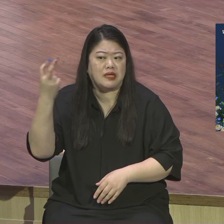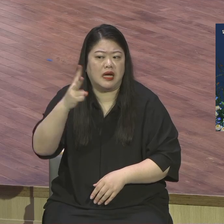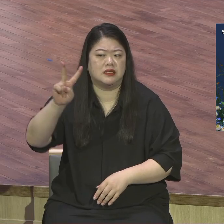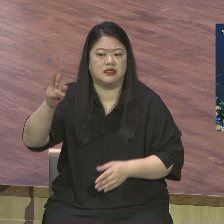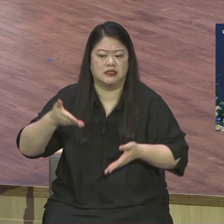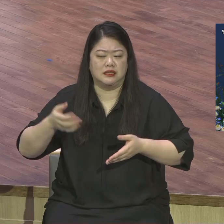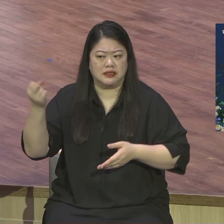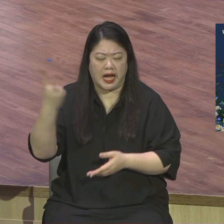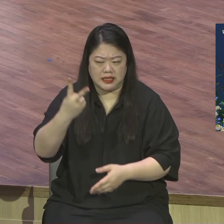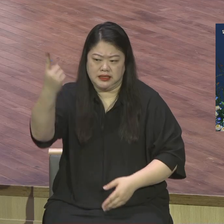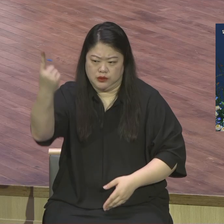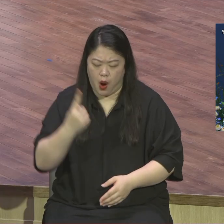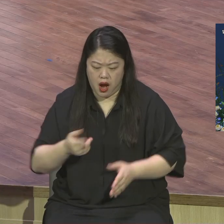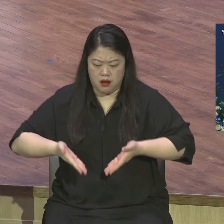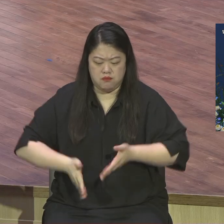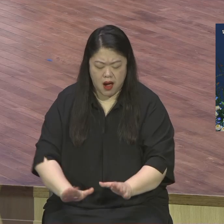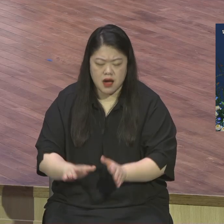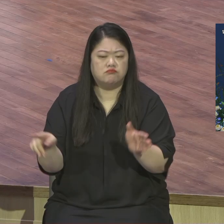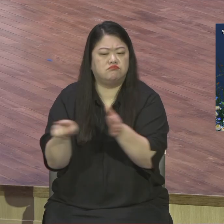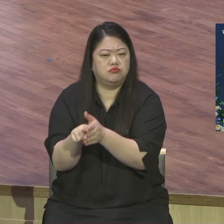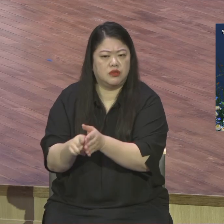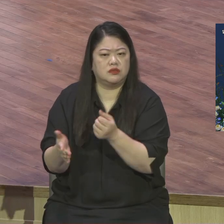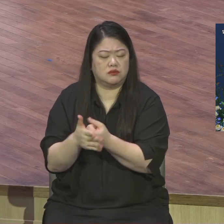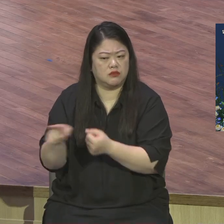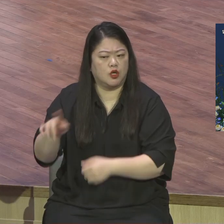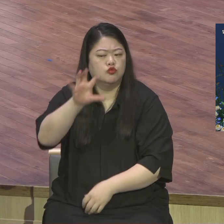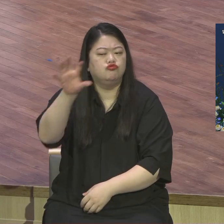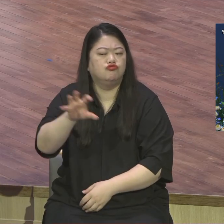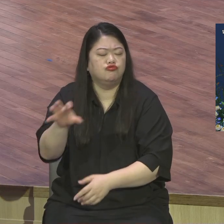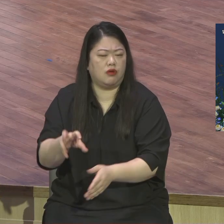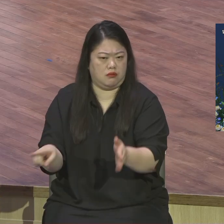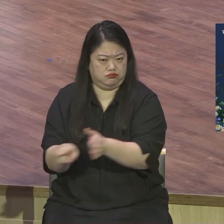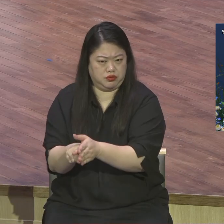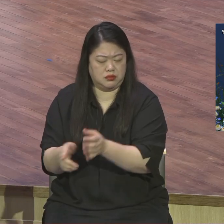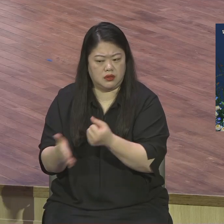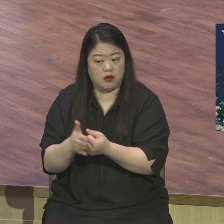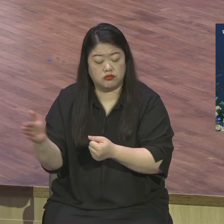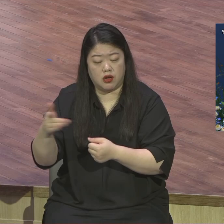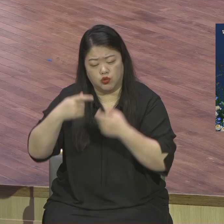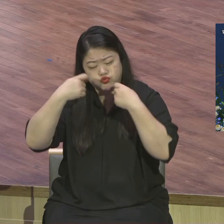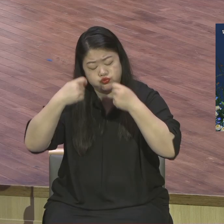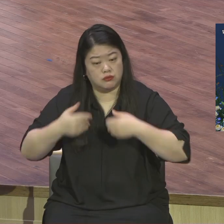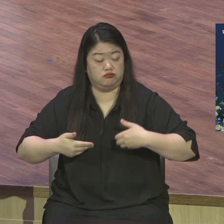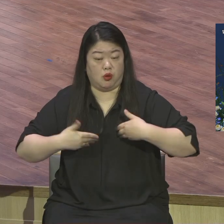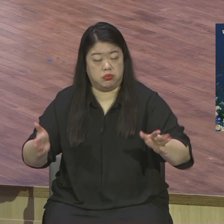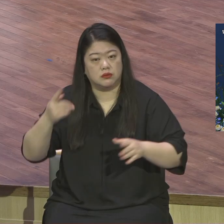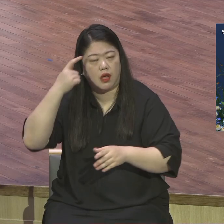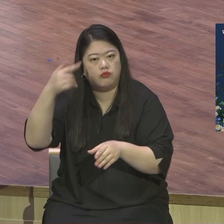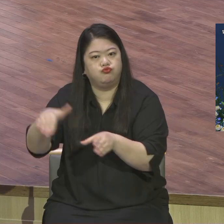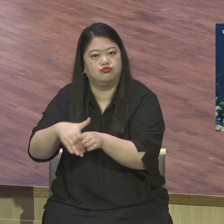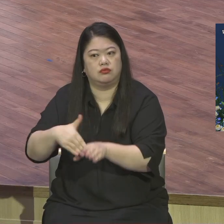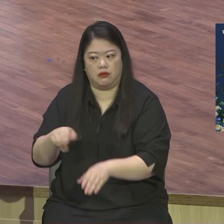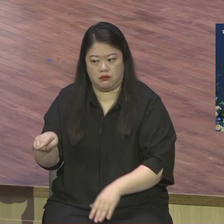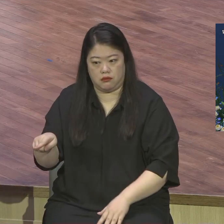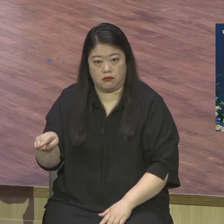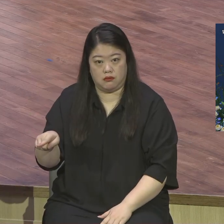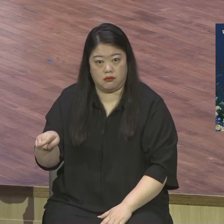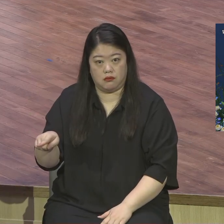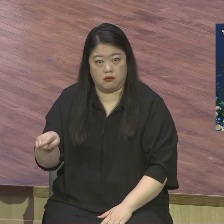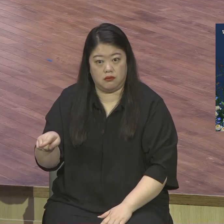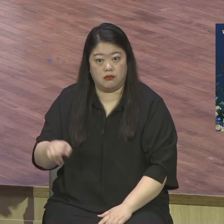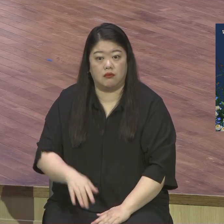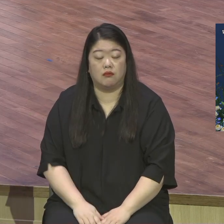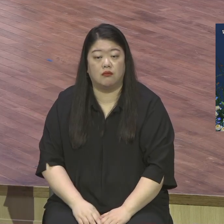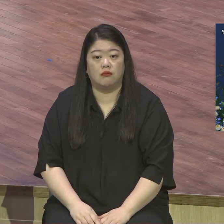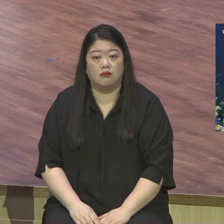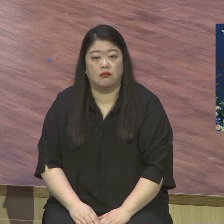그런데 기독교는 전혀 그렇지 않습니다. 기독교는 불교를 어떤